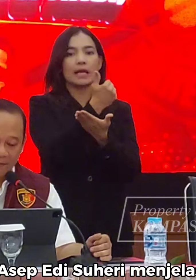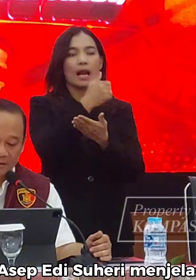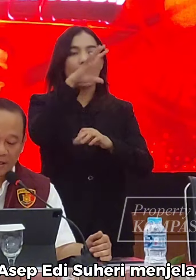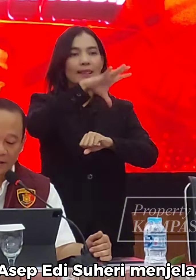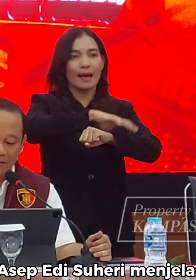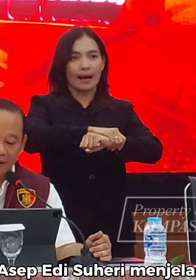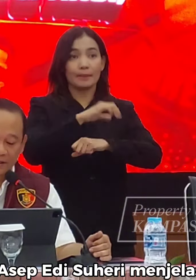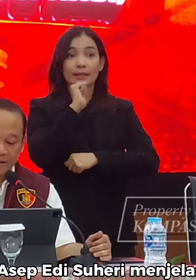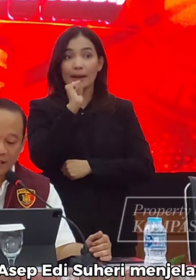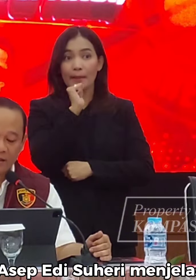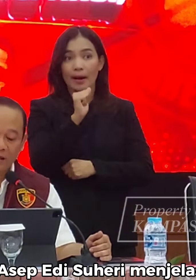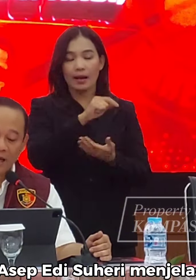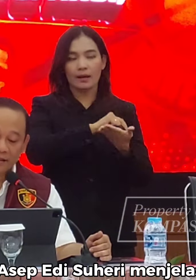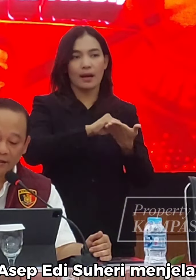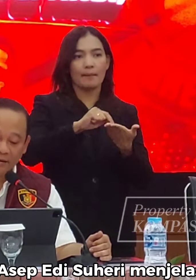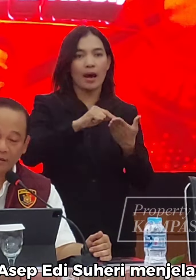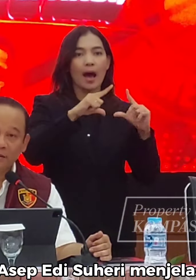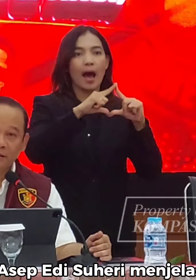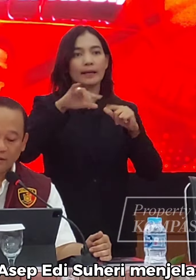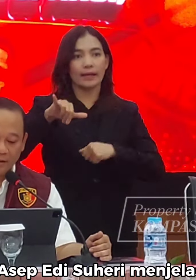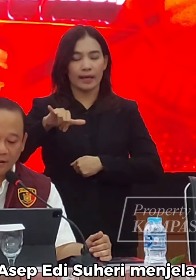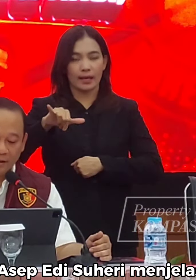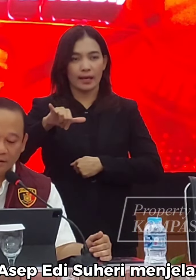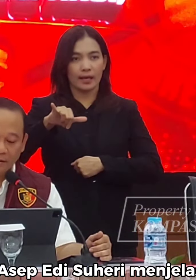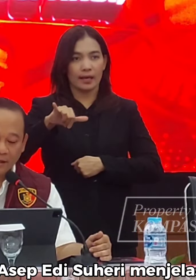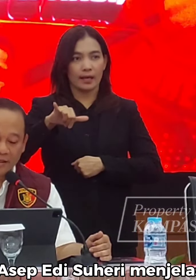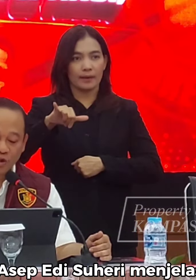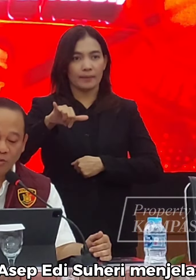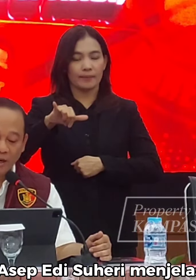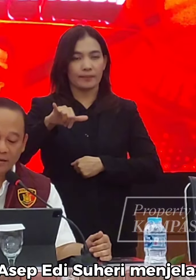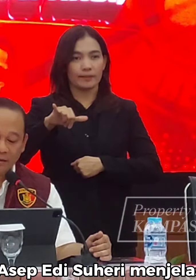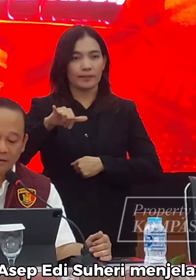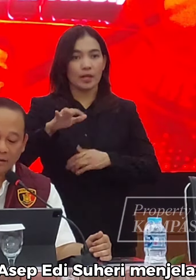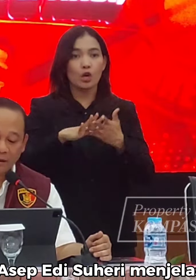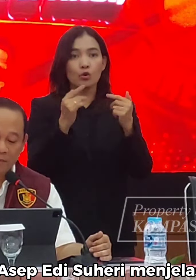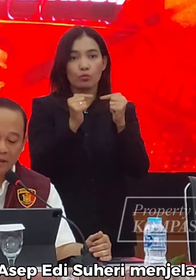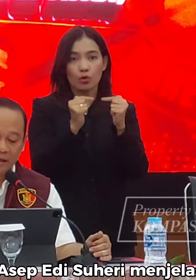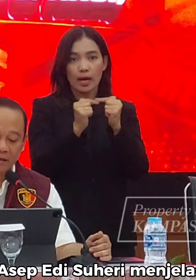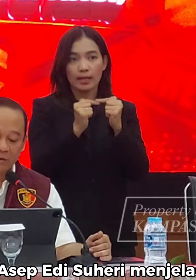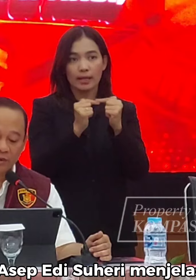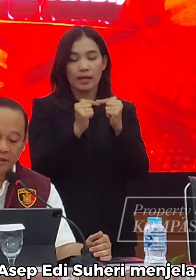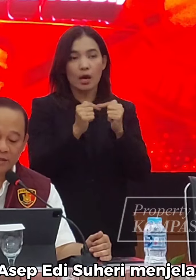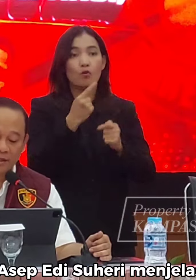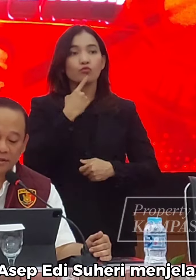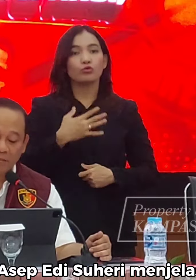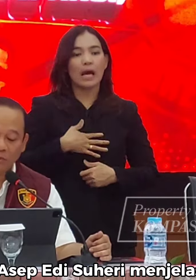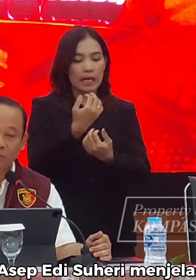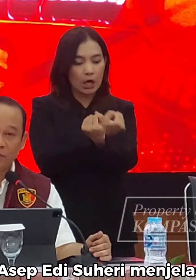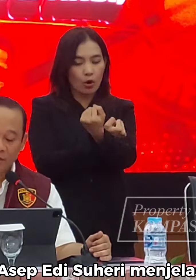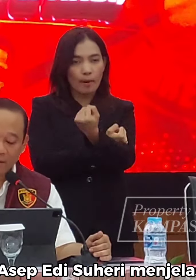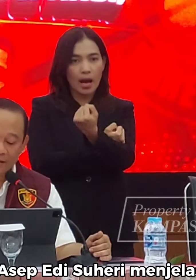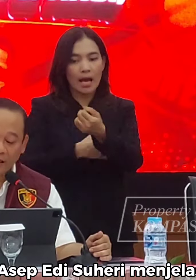terhadap tersangka berial Ay dengan suubungan kepemilikan narkotika jenis